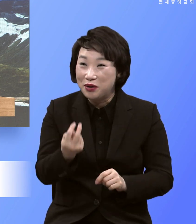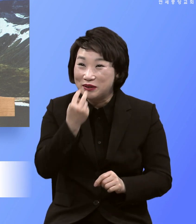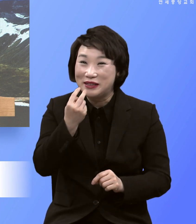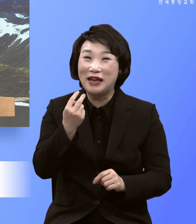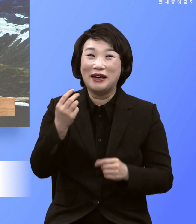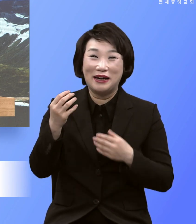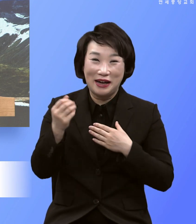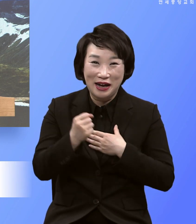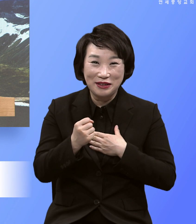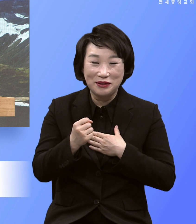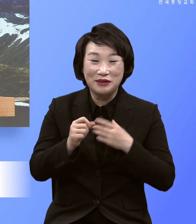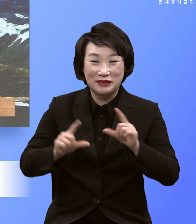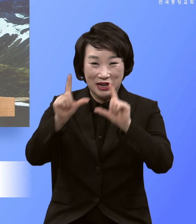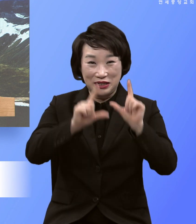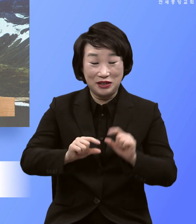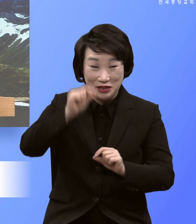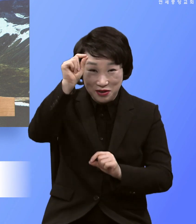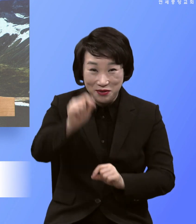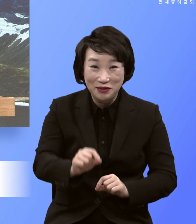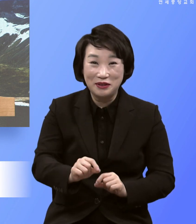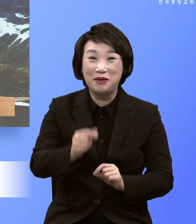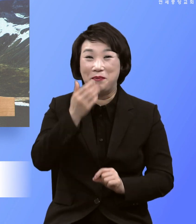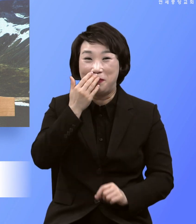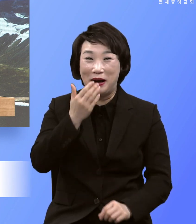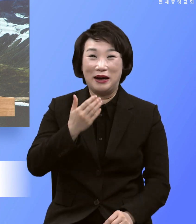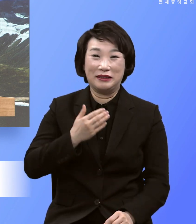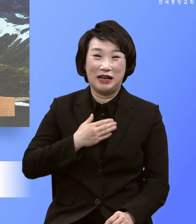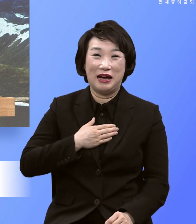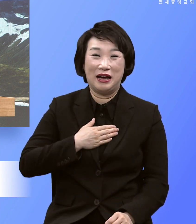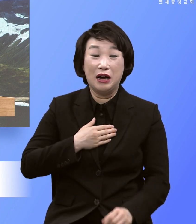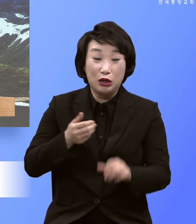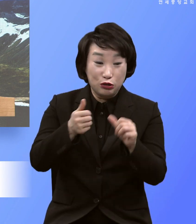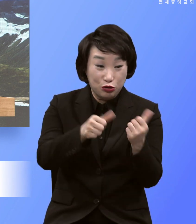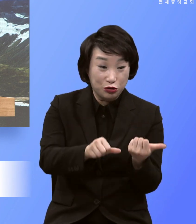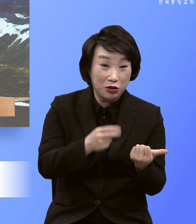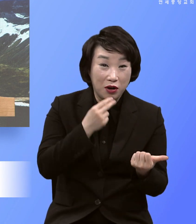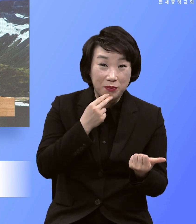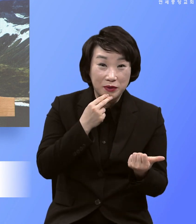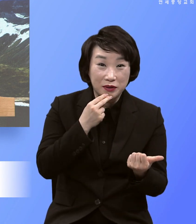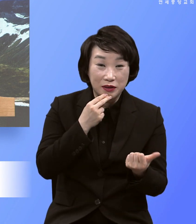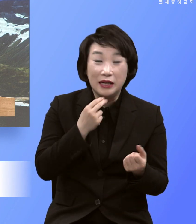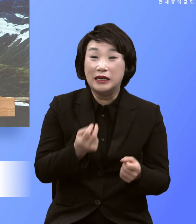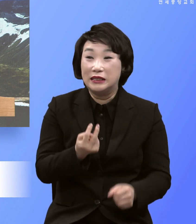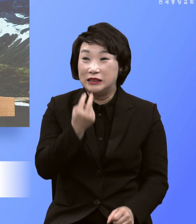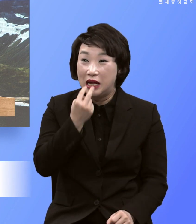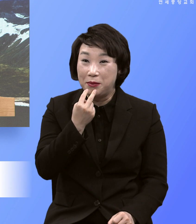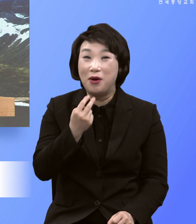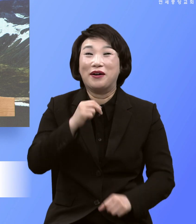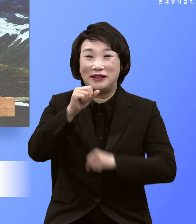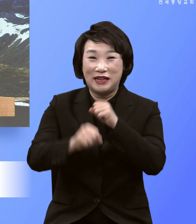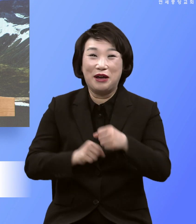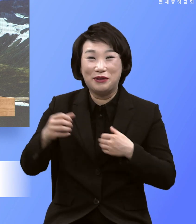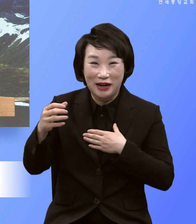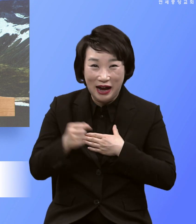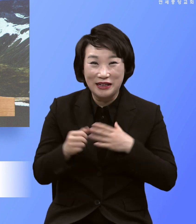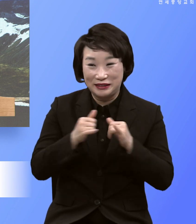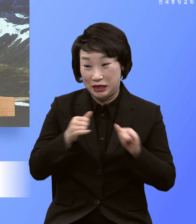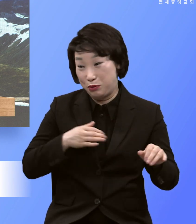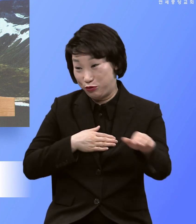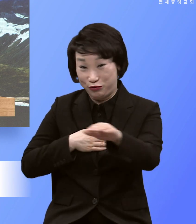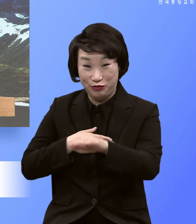영생으로 영원히 살 수 있는 죽지 아니하는 생명의 자유를 가진 자.